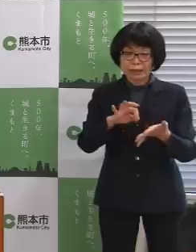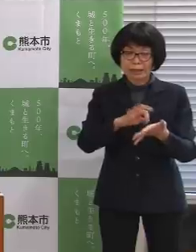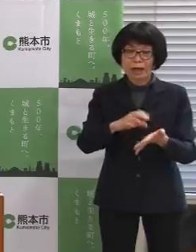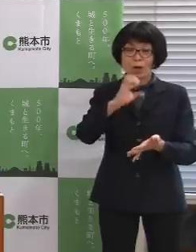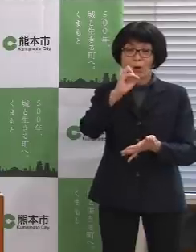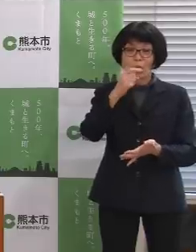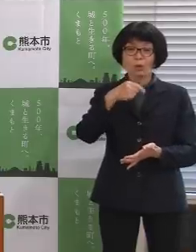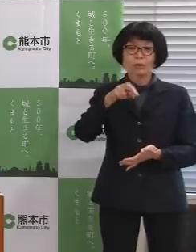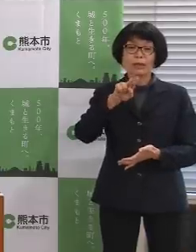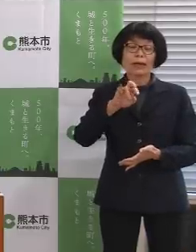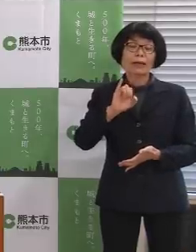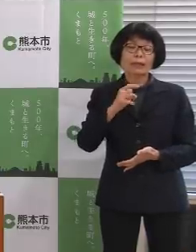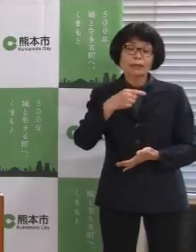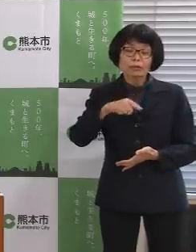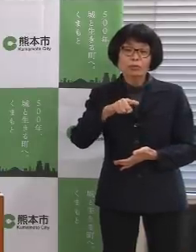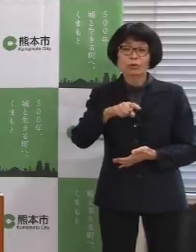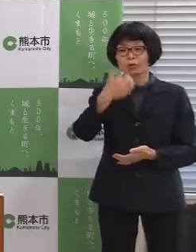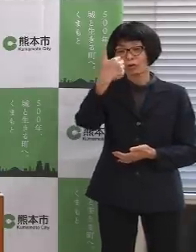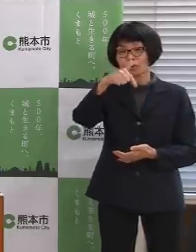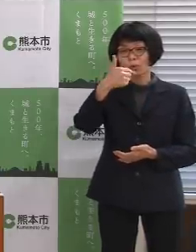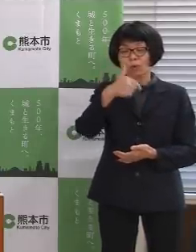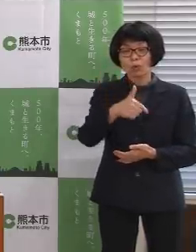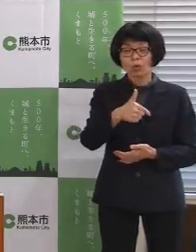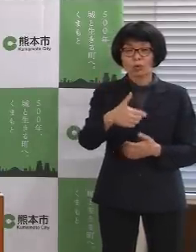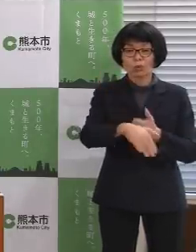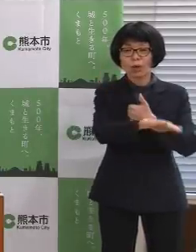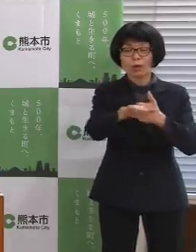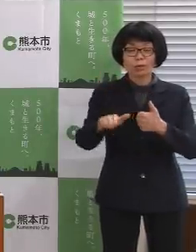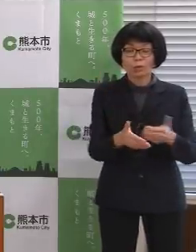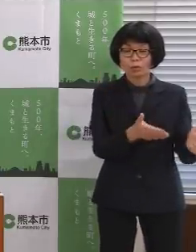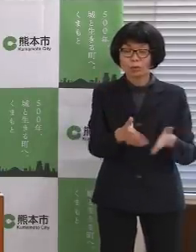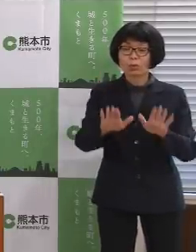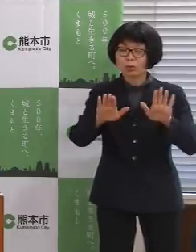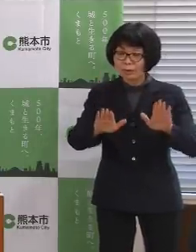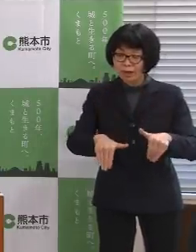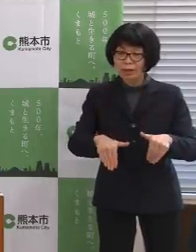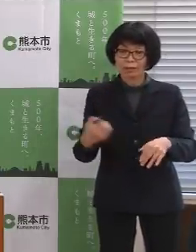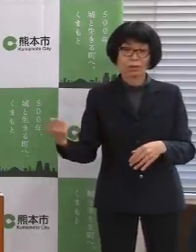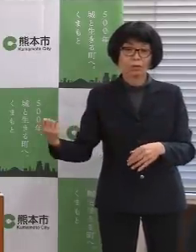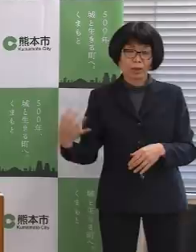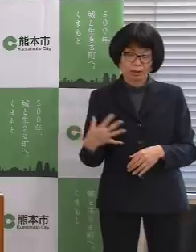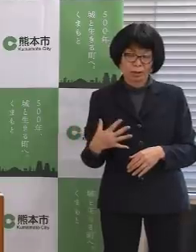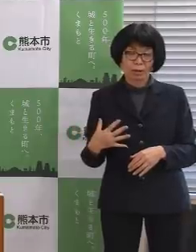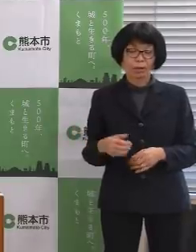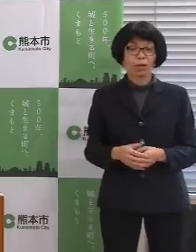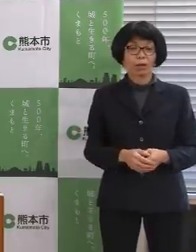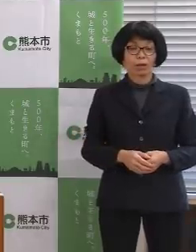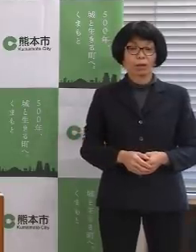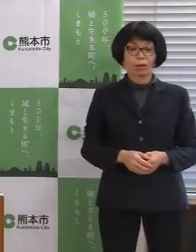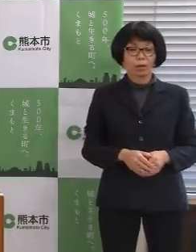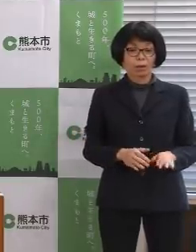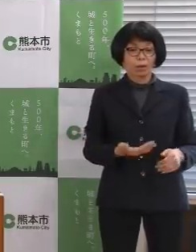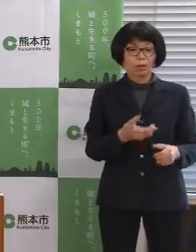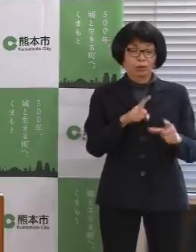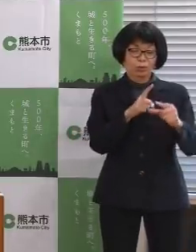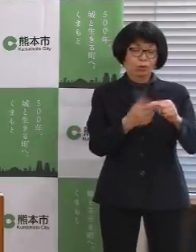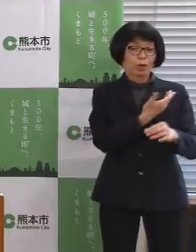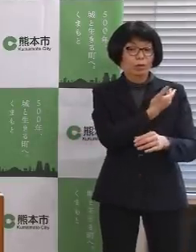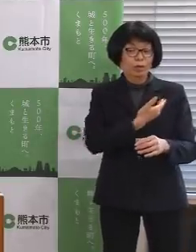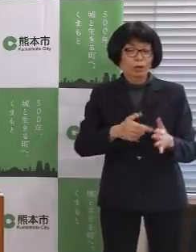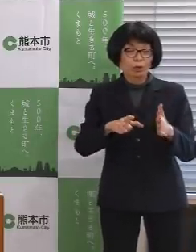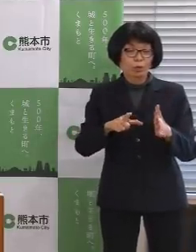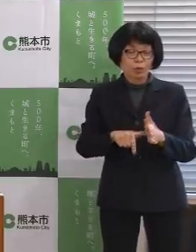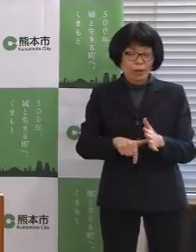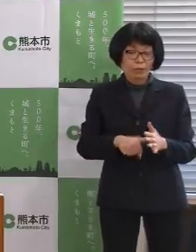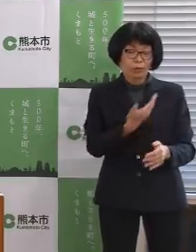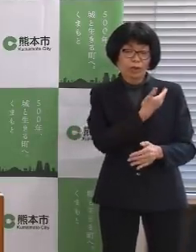に切り替えるということでしたが、これは中学校の生徒向けに対して対応するタブレット端末とかが 100% に渡